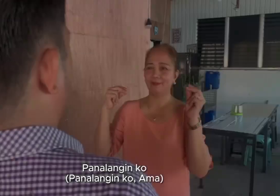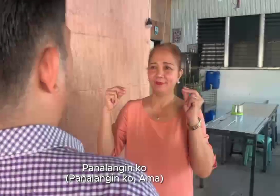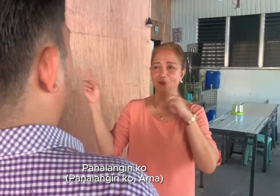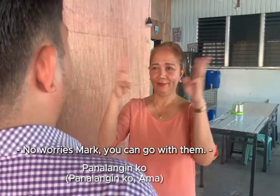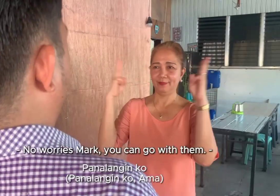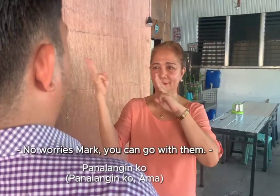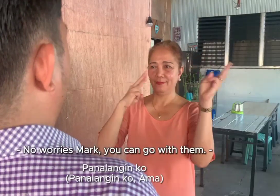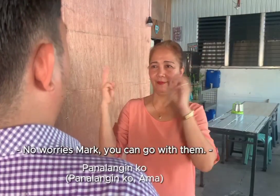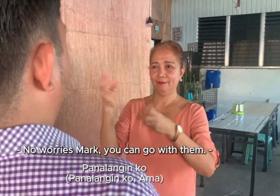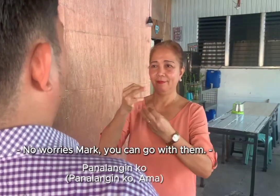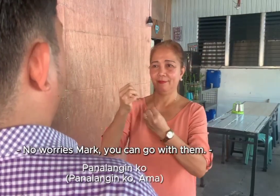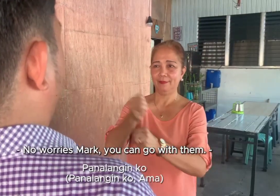Panalangin ko